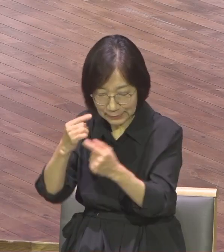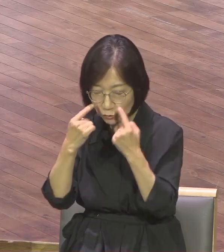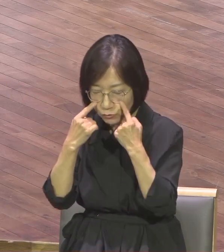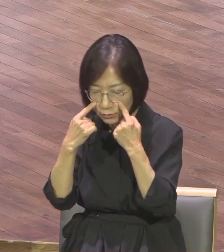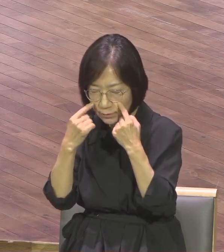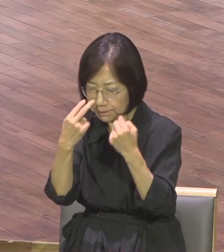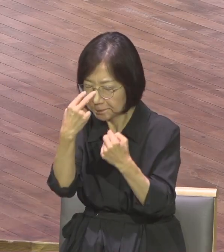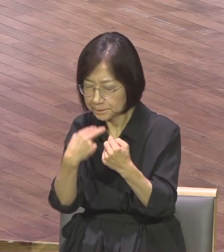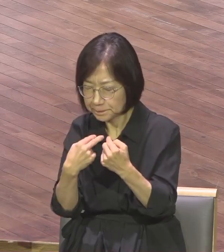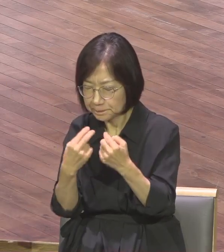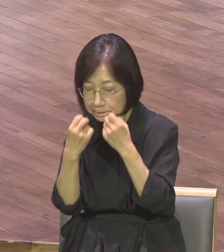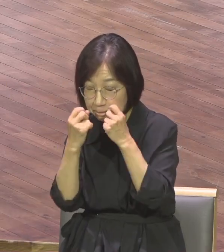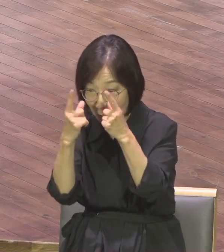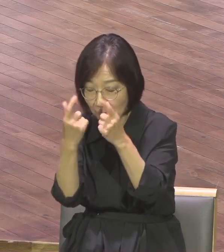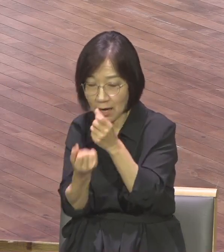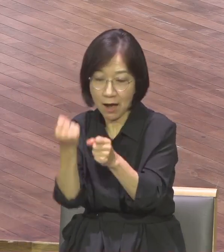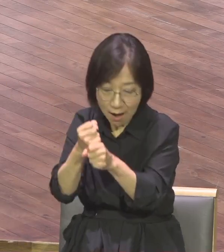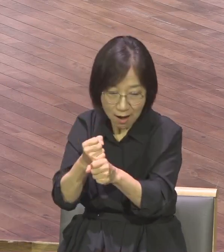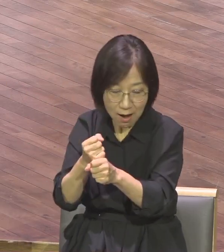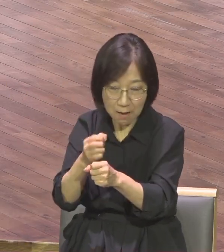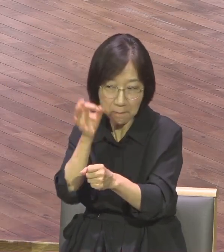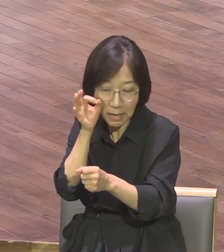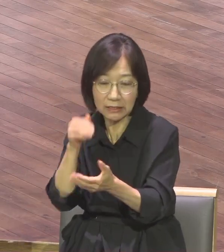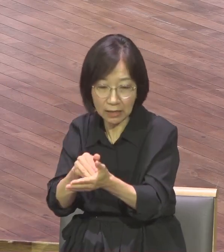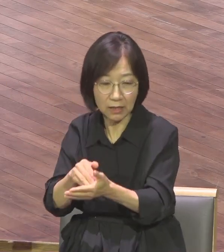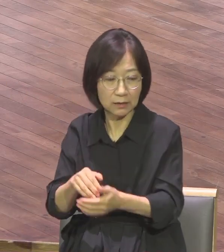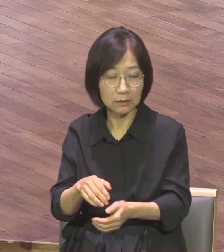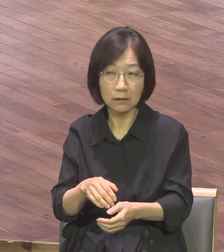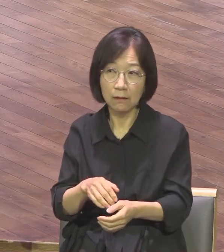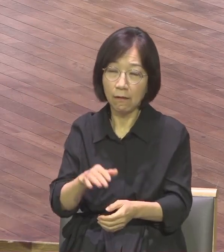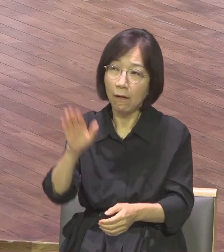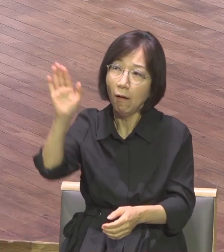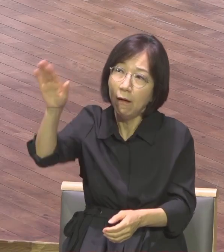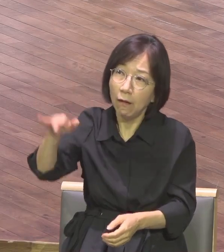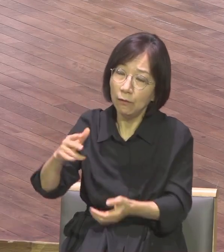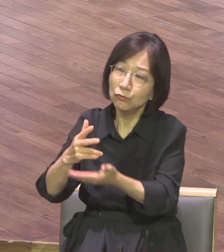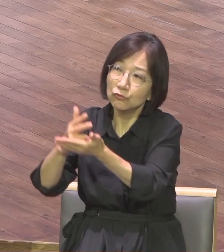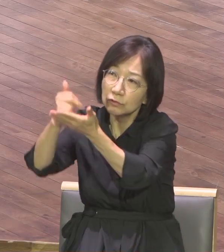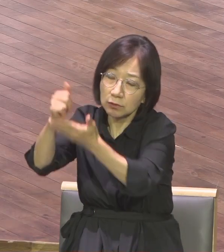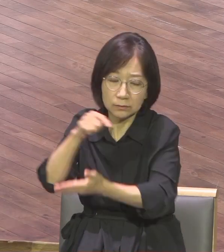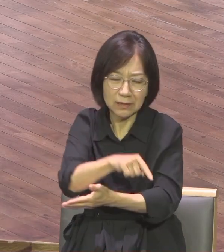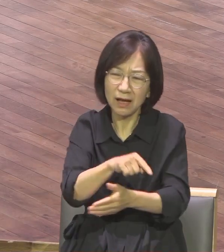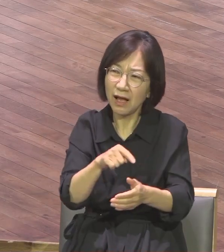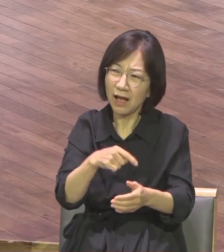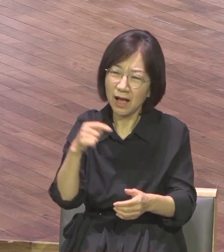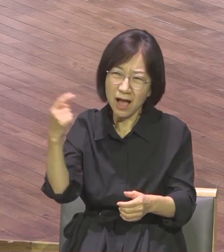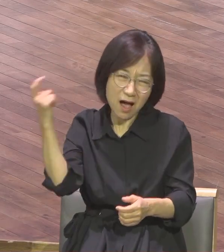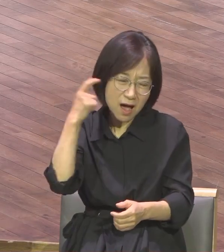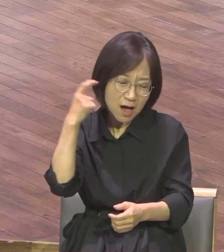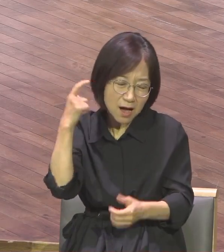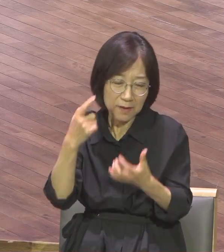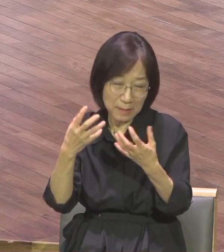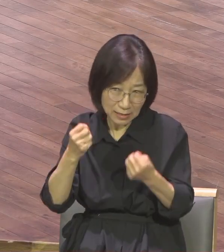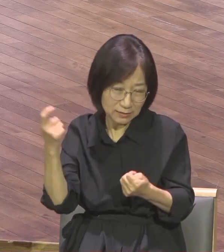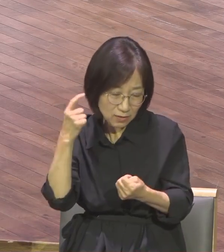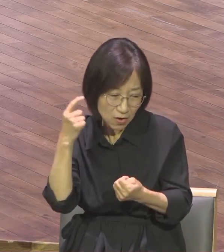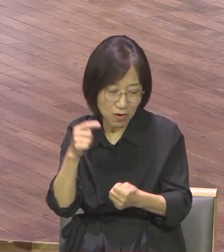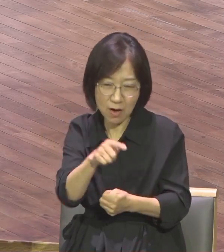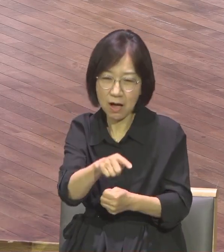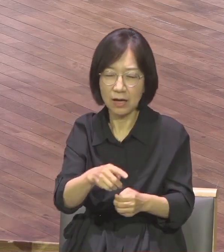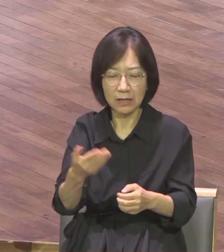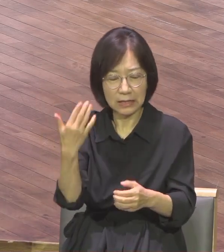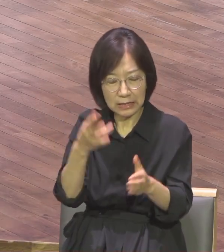것을 보았느니라 하시거늘 아나니아가 대답하되 주여 이 사람에 대하여 내가 여러 사람에게 굳사온즉